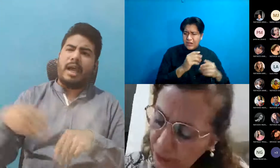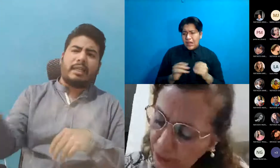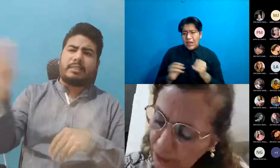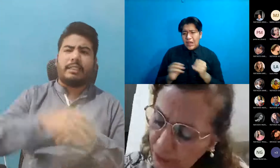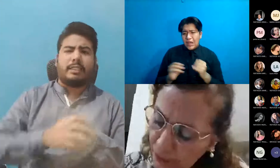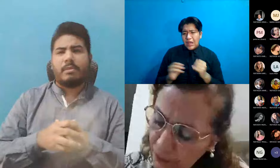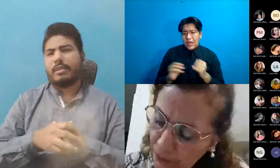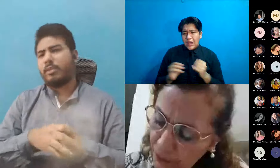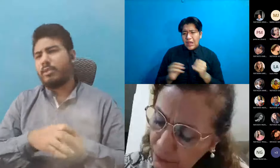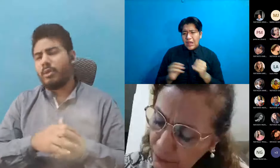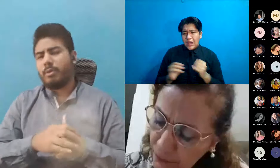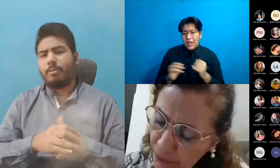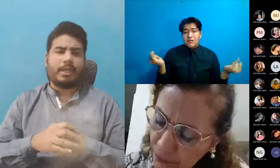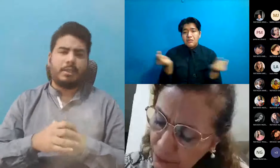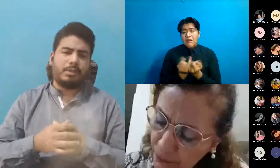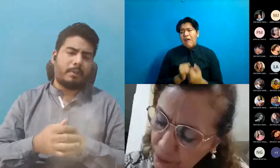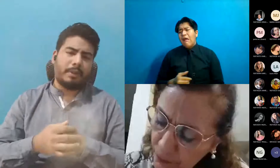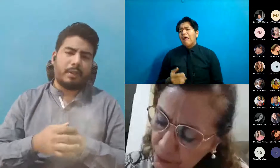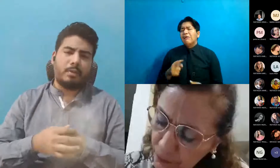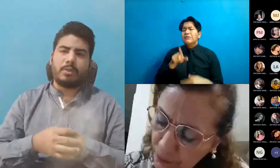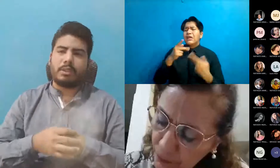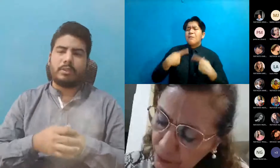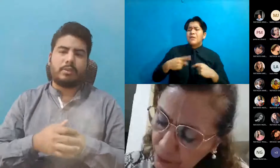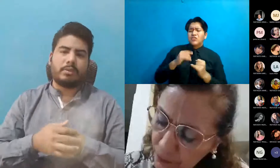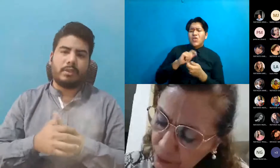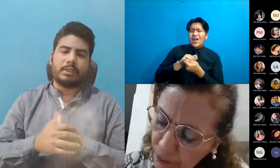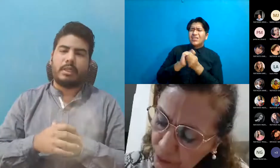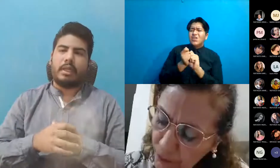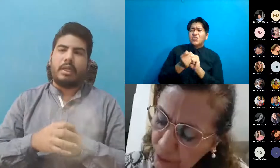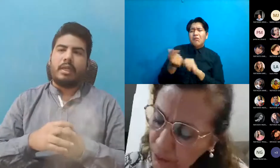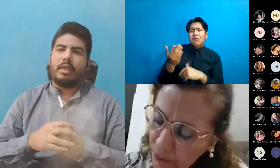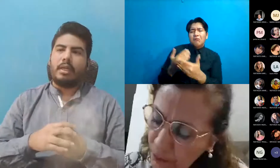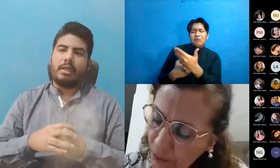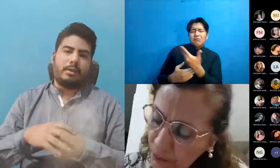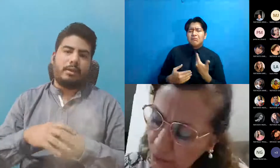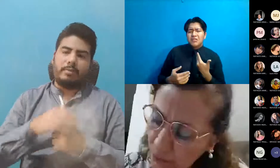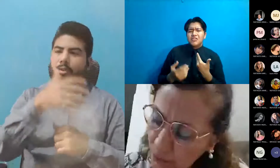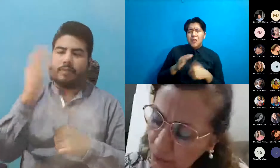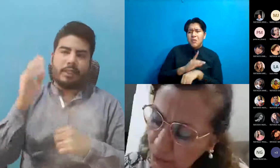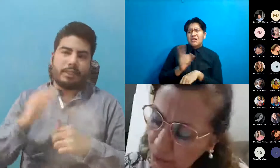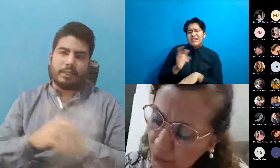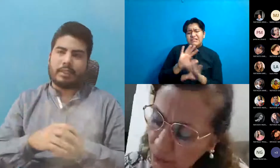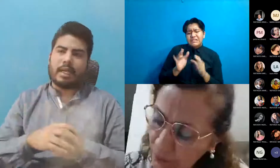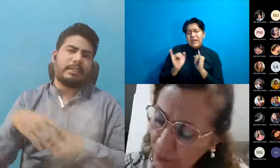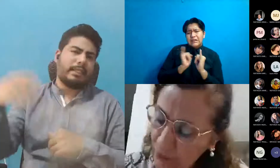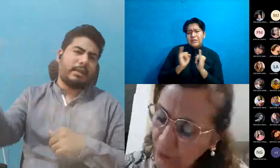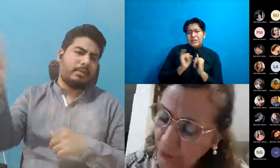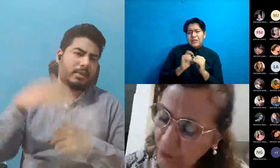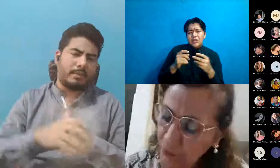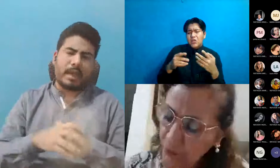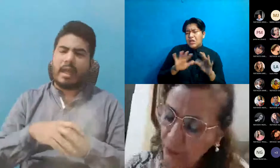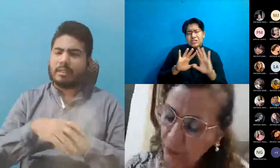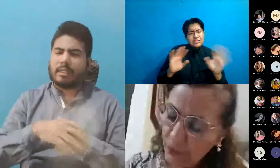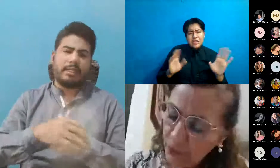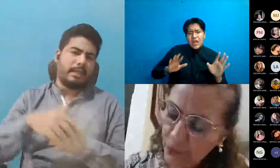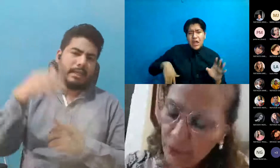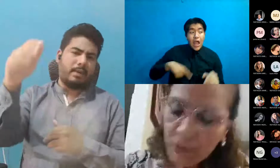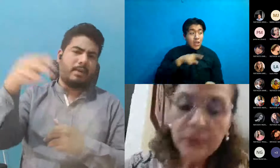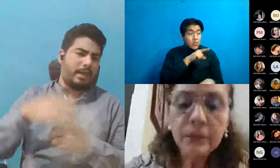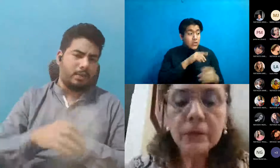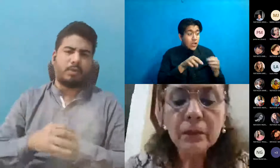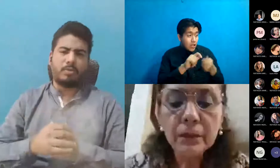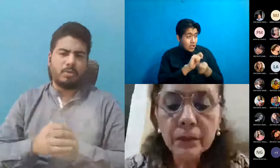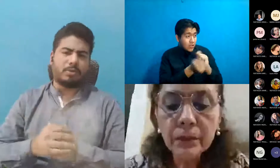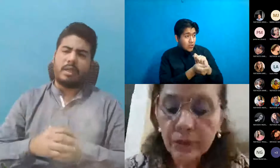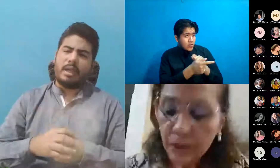principio dice, sí, traen el traductor, porque yo he interpretado en muchas instituciones, varias conferencias, que, sí, el traductor, que venga, sí, el